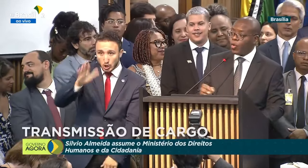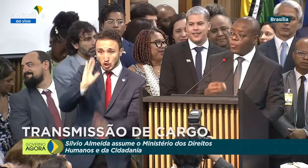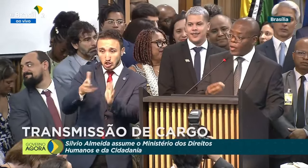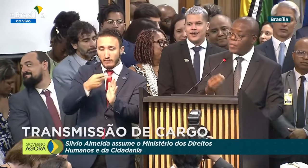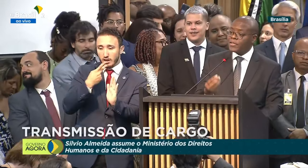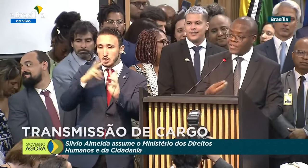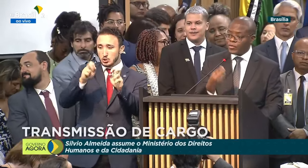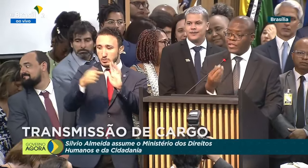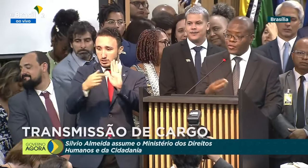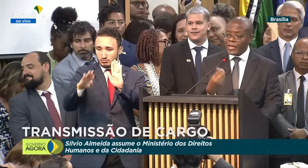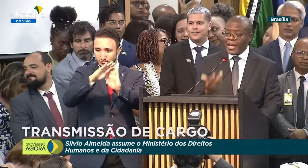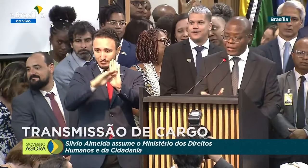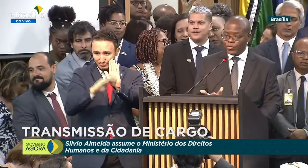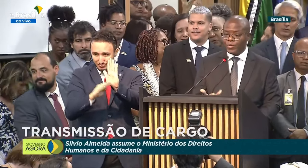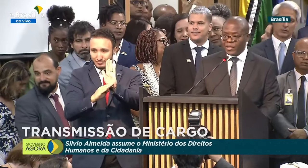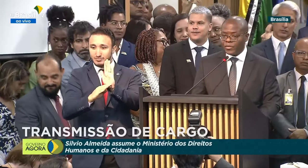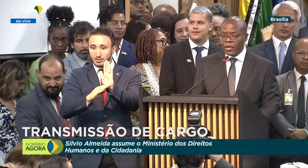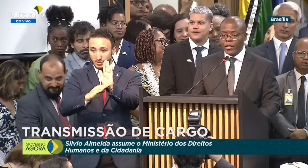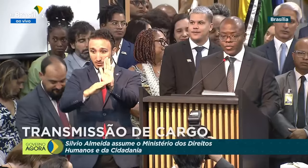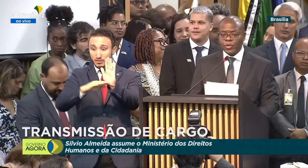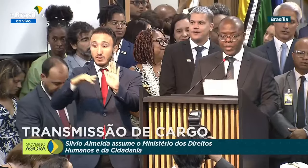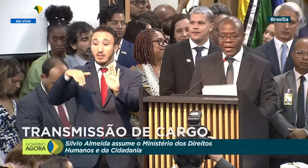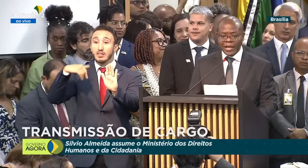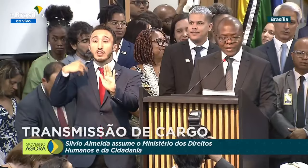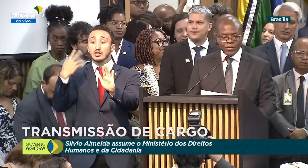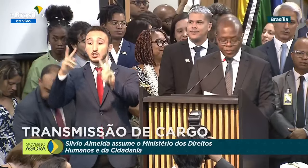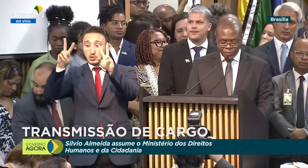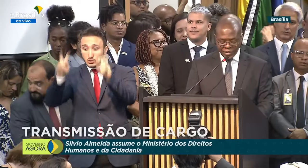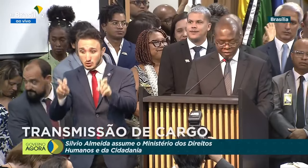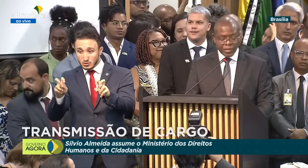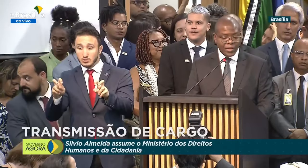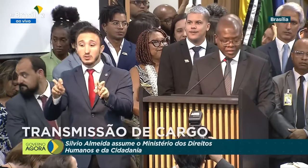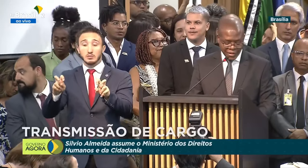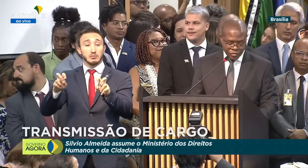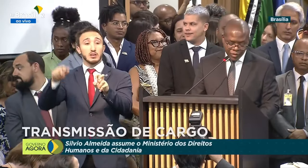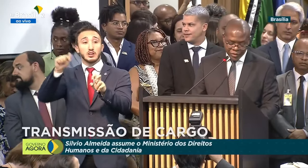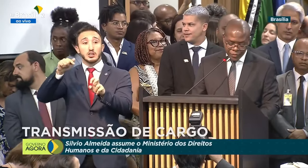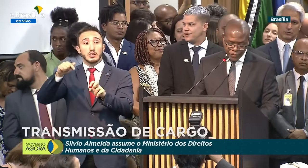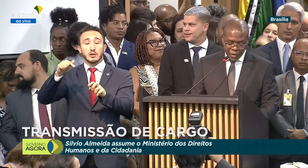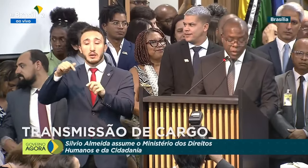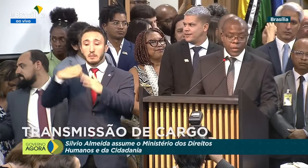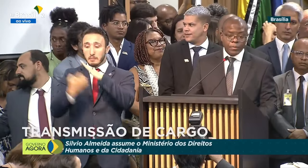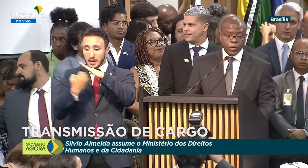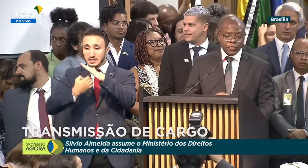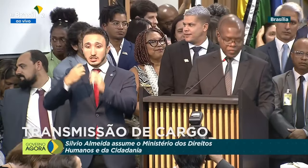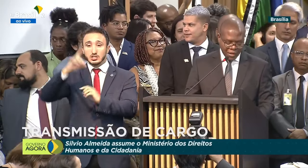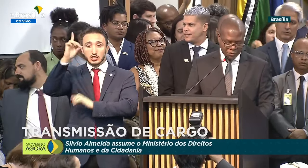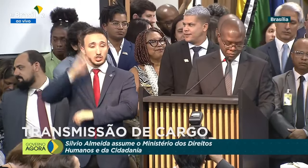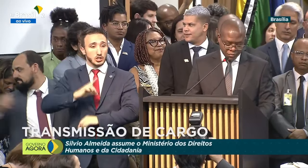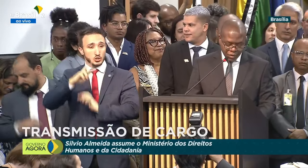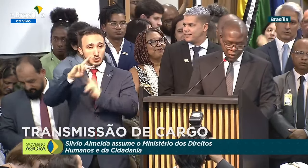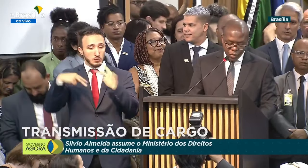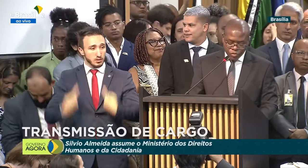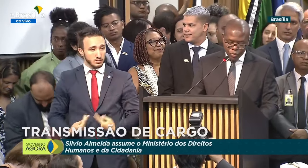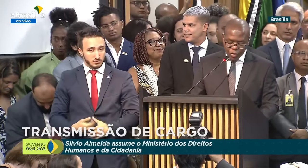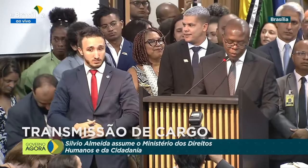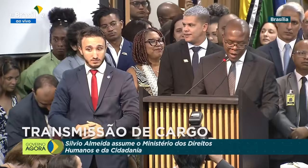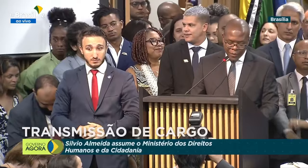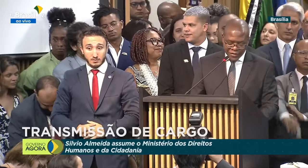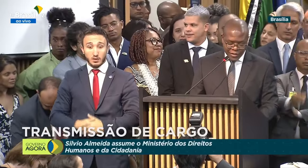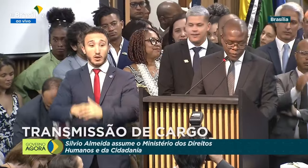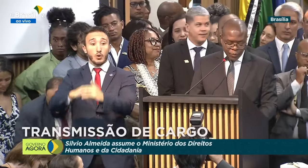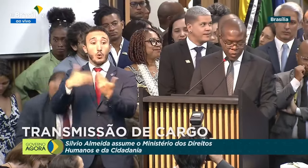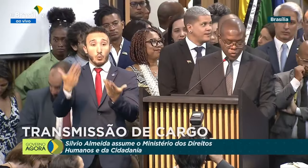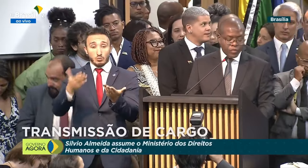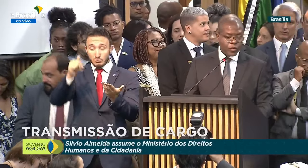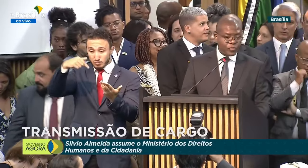ou pelo menos que estão sendo criados sobre isso sobre a relação de empresas e direitos humanos por fim o sul